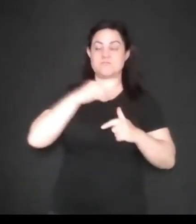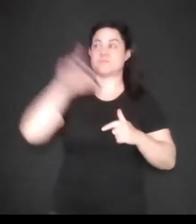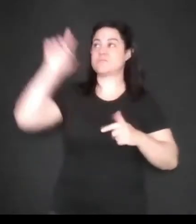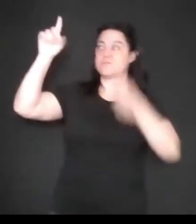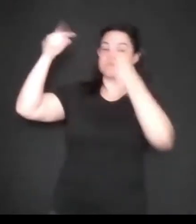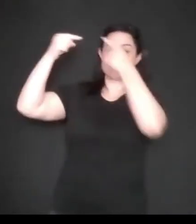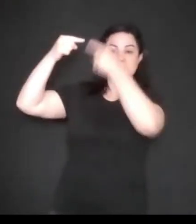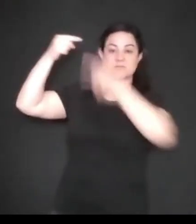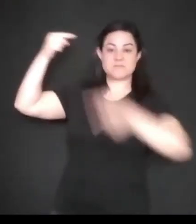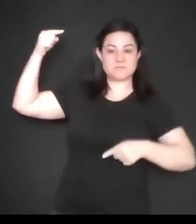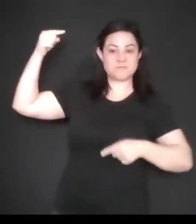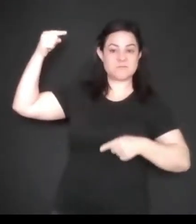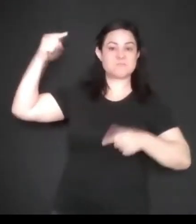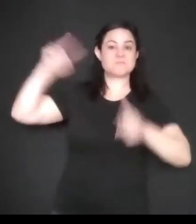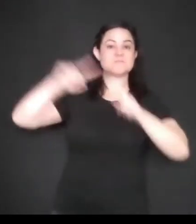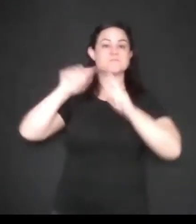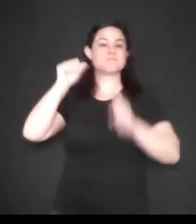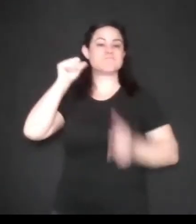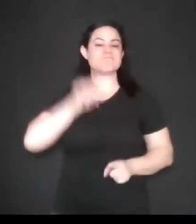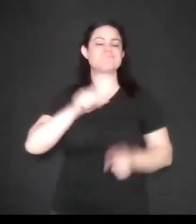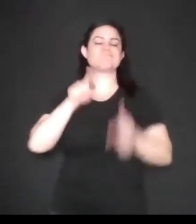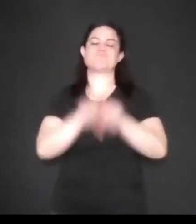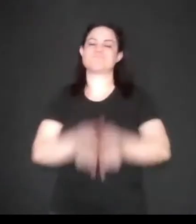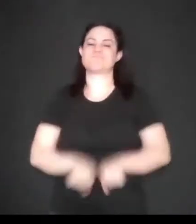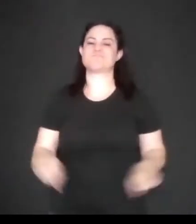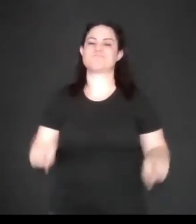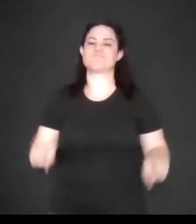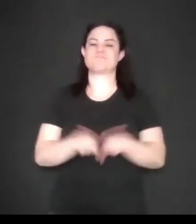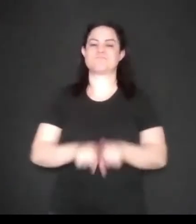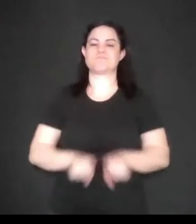Mas esses sacrifícios eram repetidos constantemente.